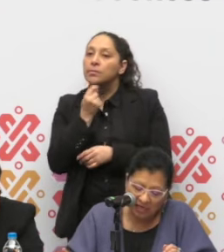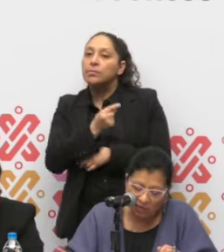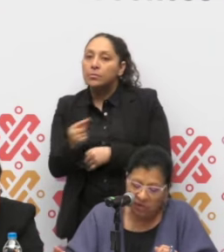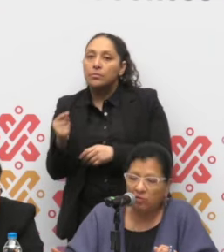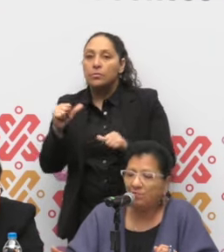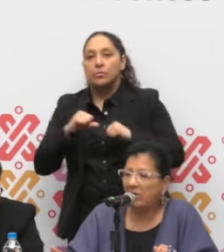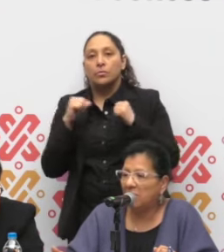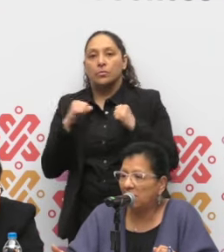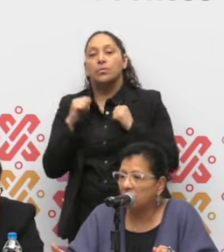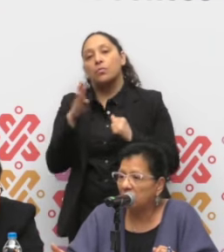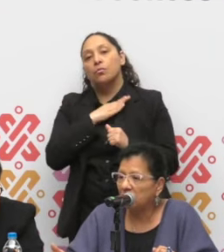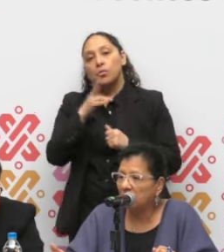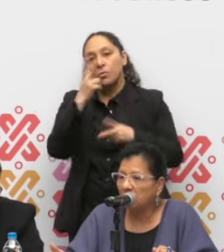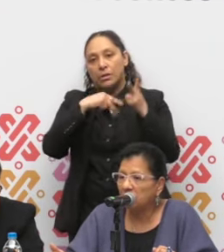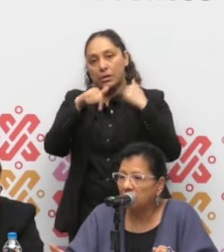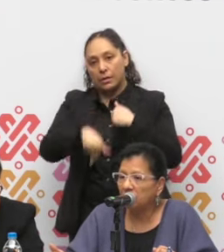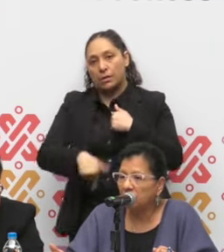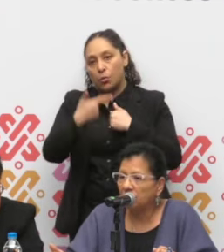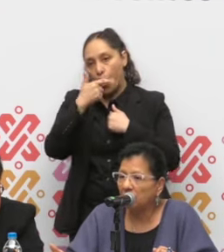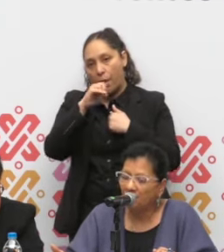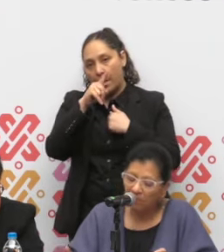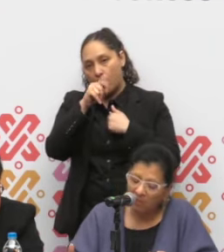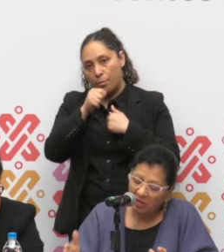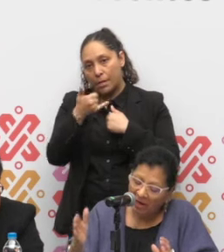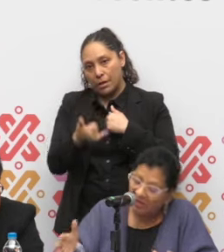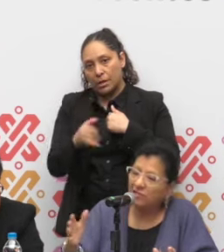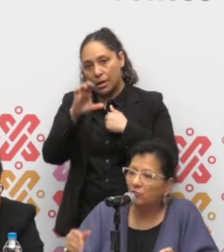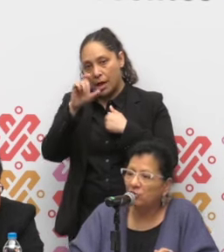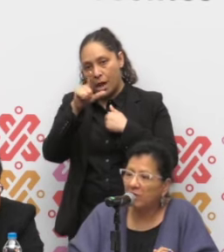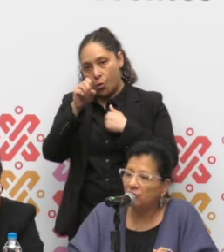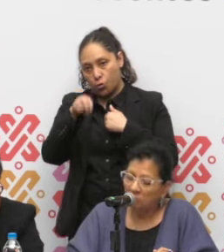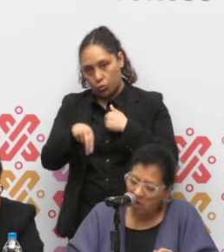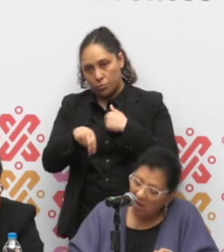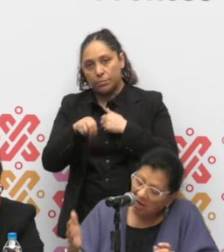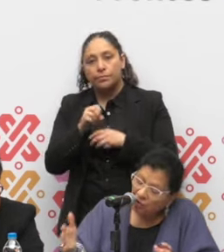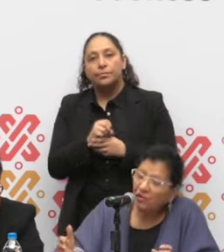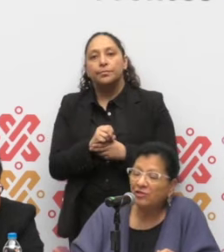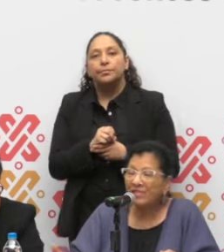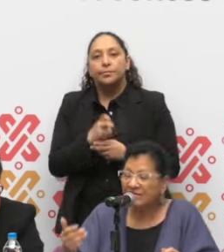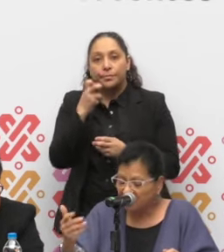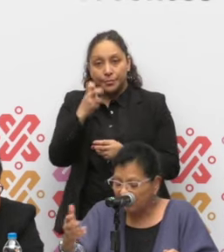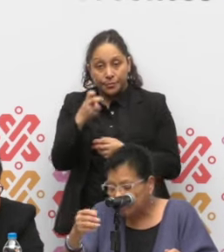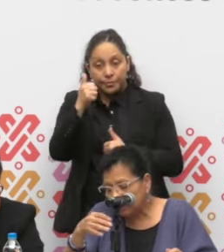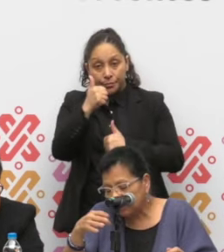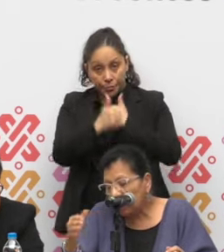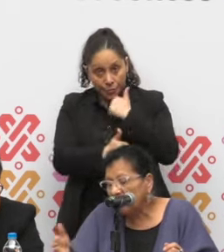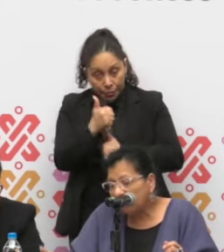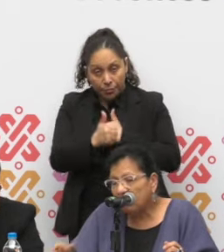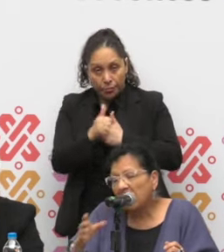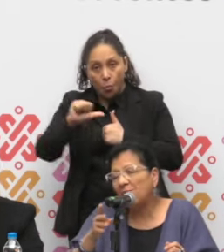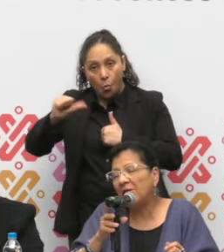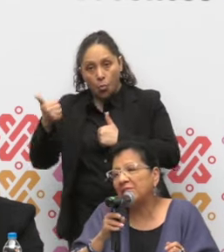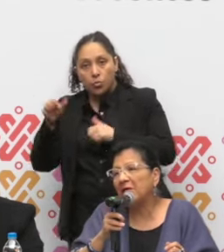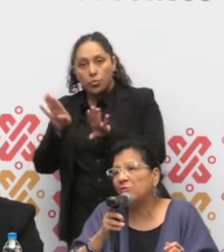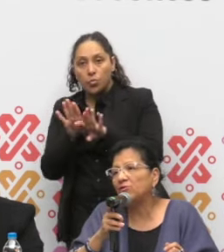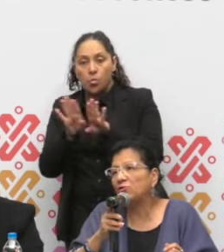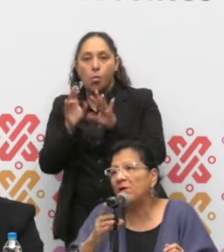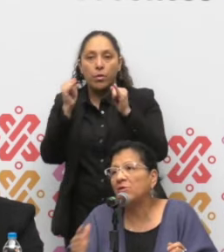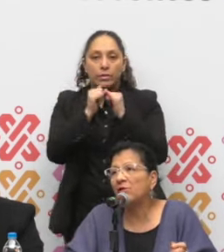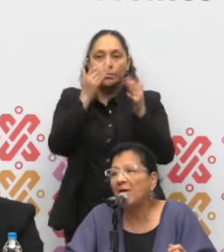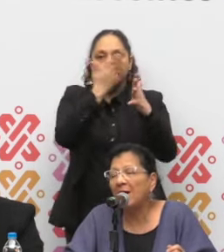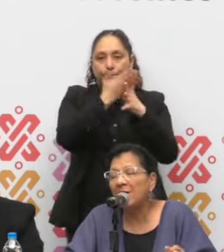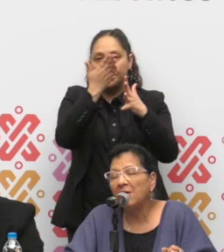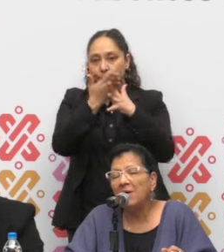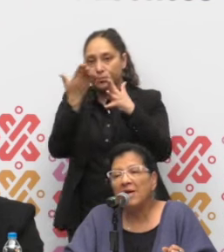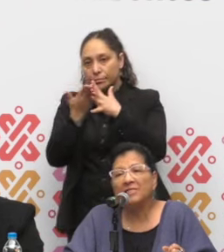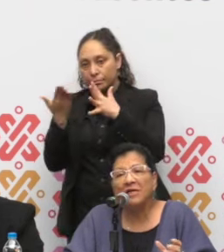que estén aquí Guadalupe y Claudia, ¿no? Ese es un reto. El otro reto es la transversalización, y también lo plantea nuestro